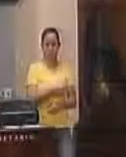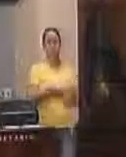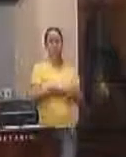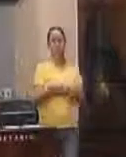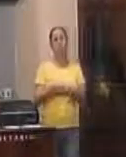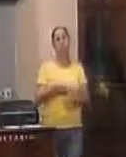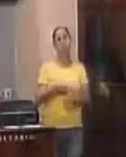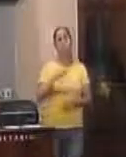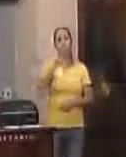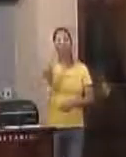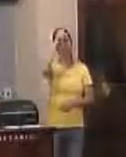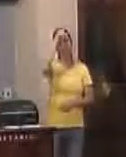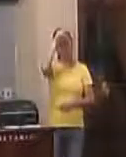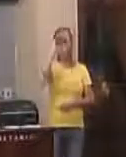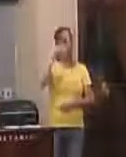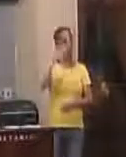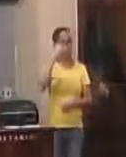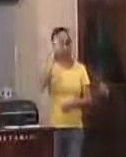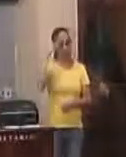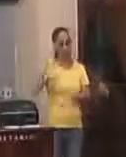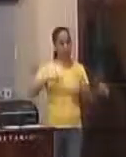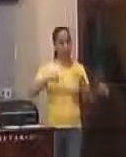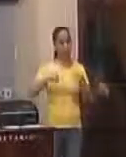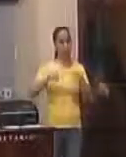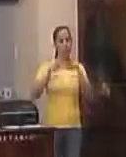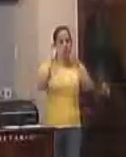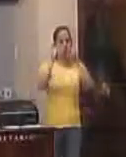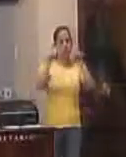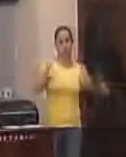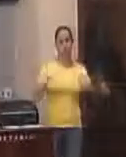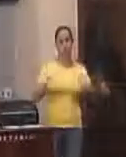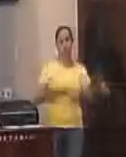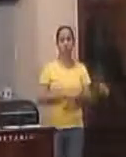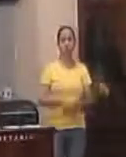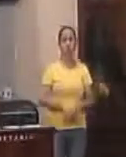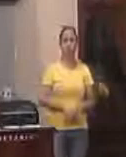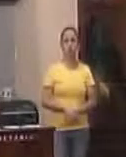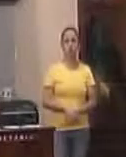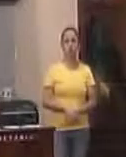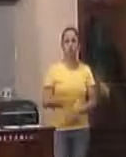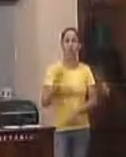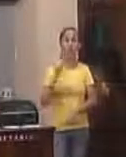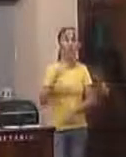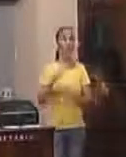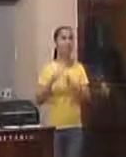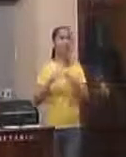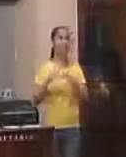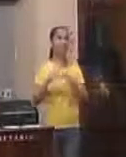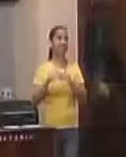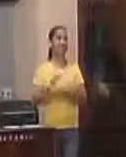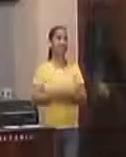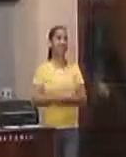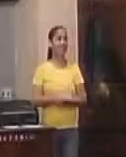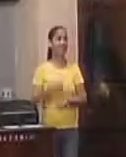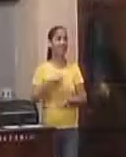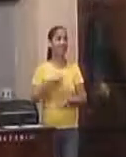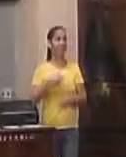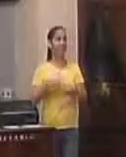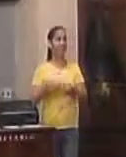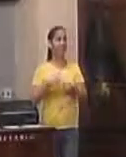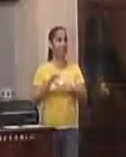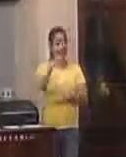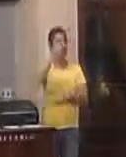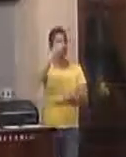né, para o município, para os servidores. Então, obviamente que isso aí é um pedido que eu acho que tem que ser estendido também